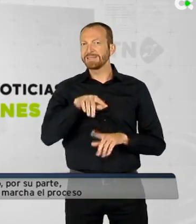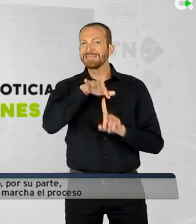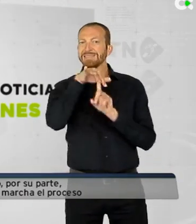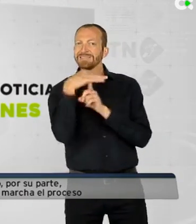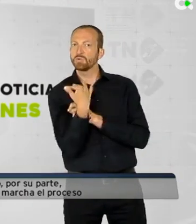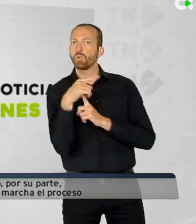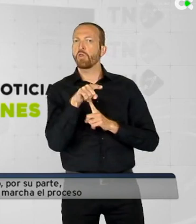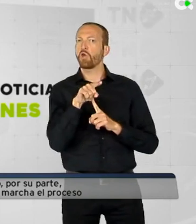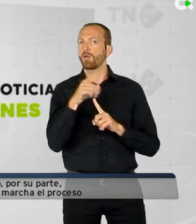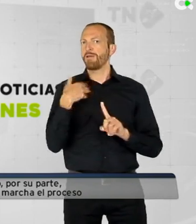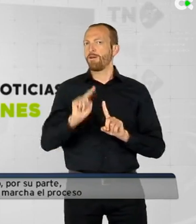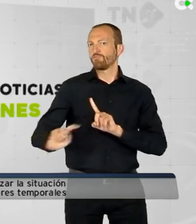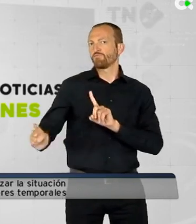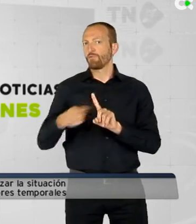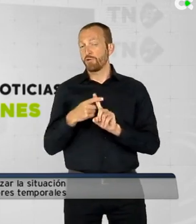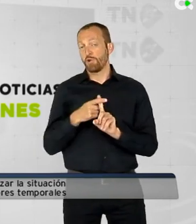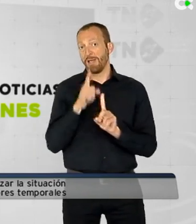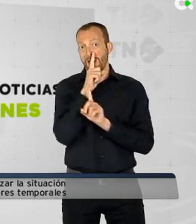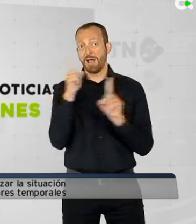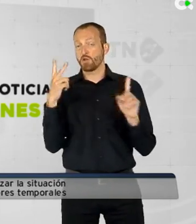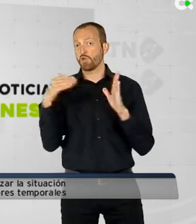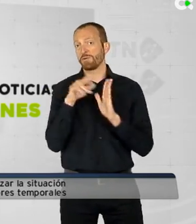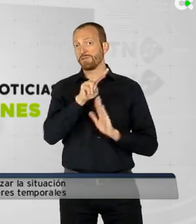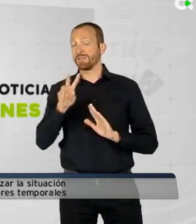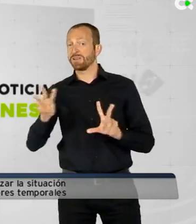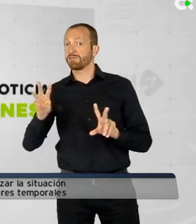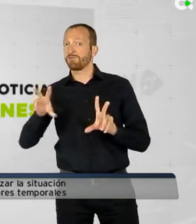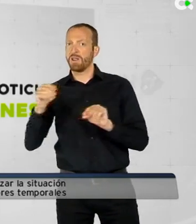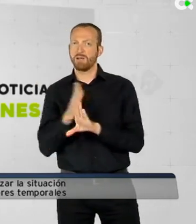este conflicto esté resuelto antes de final de 2023.